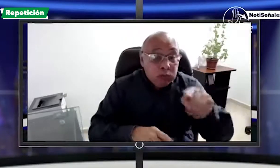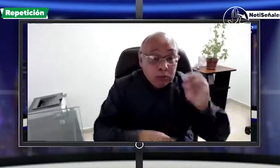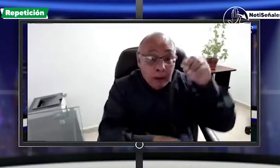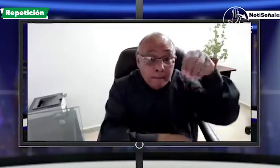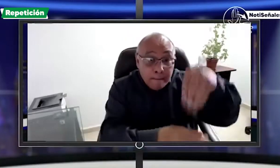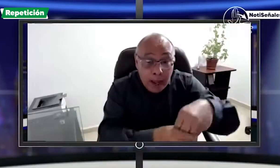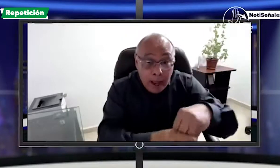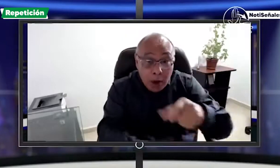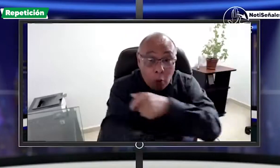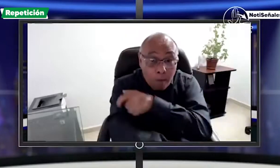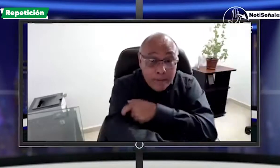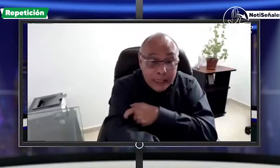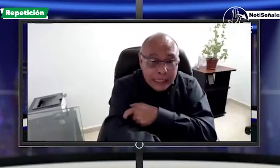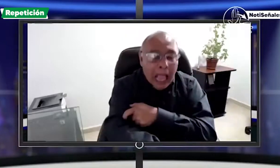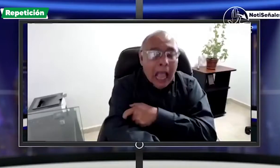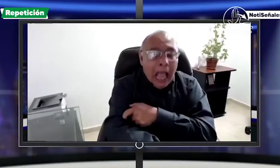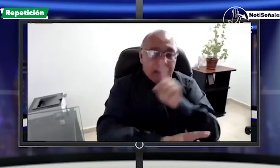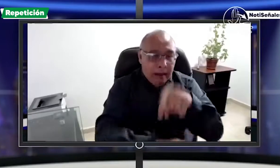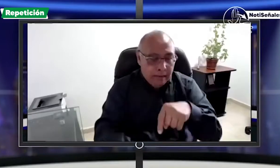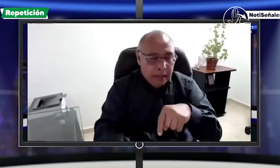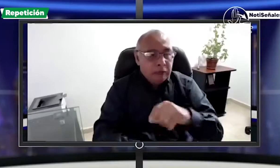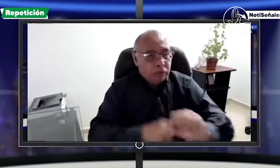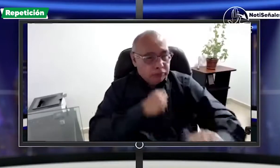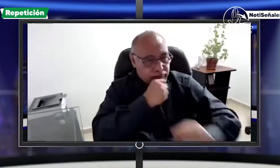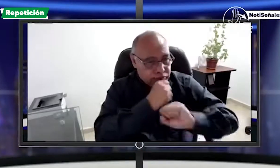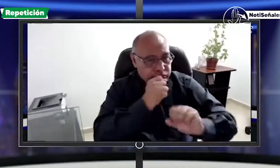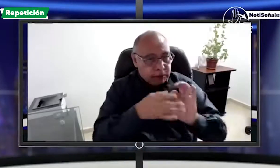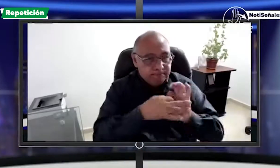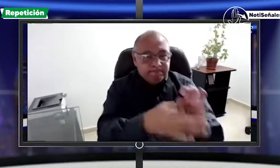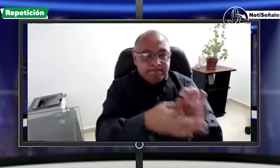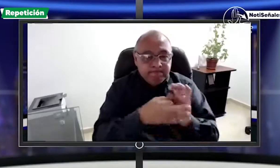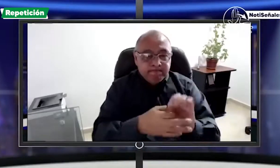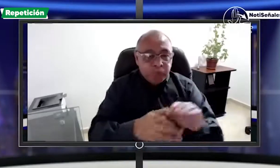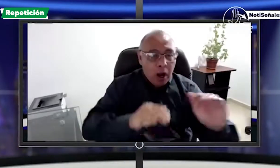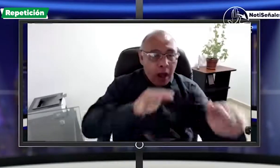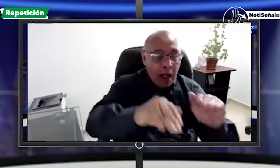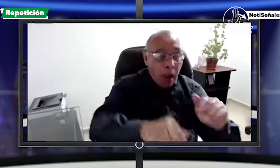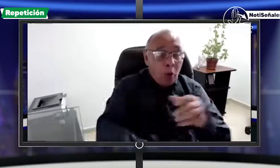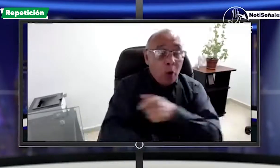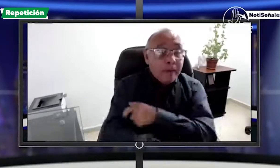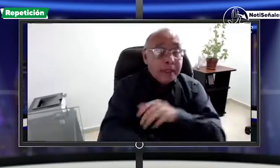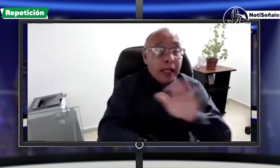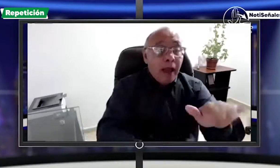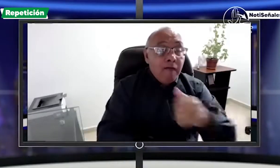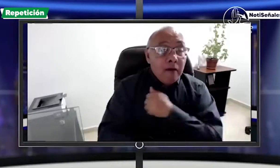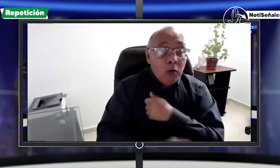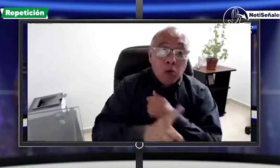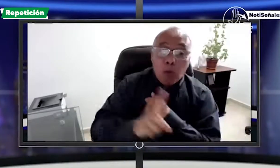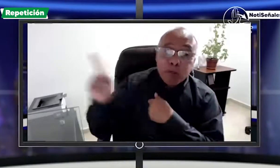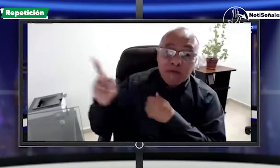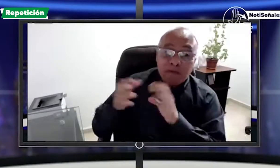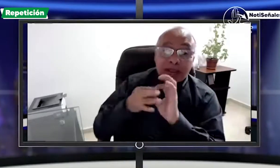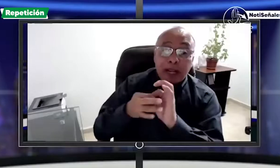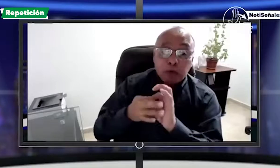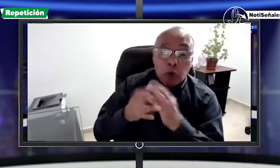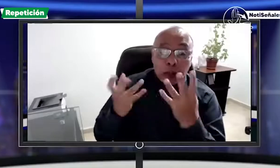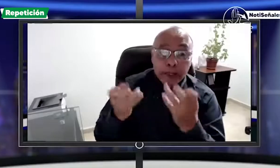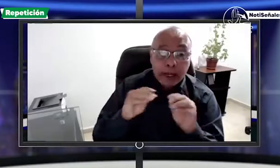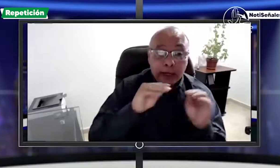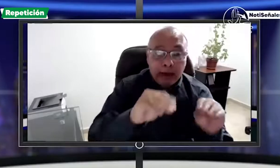Para La Participación De Las Personas Con Discapacidad Para Lograr Esto Pero Esperamos Que Ustedes Desde Los Comités De Discapacidad